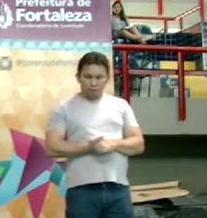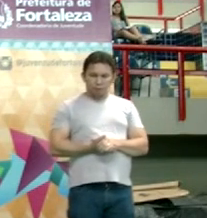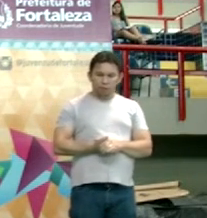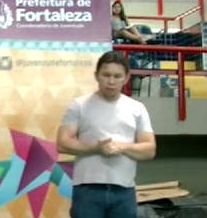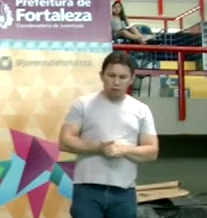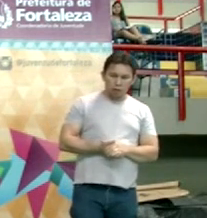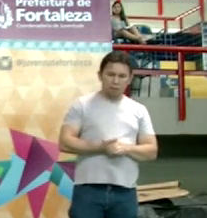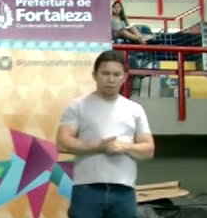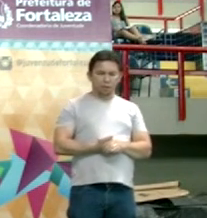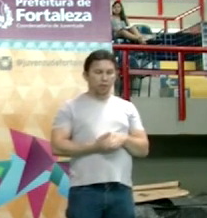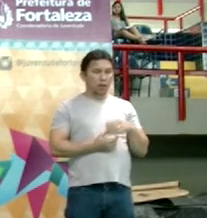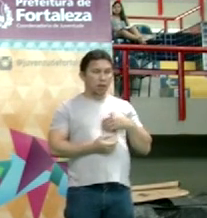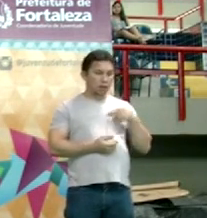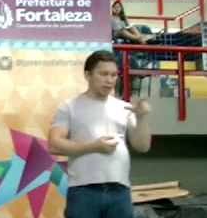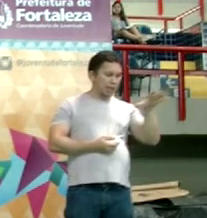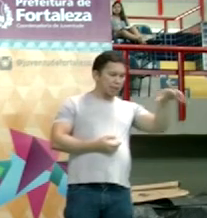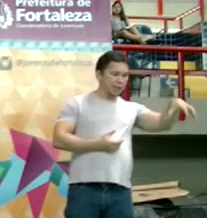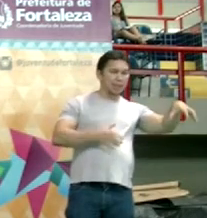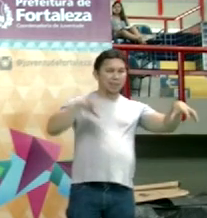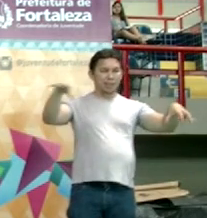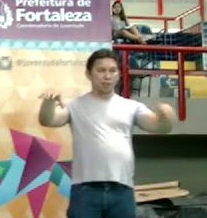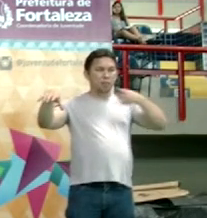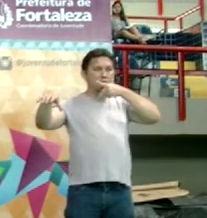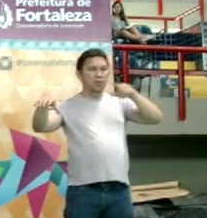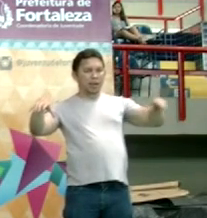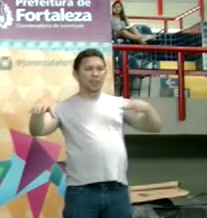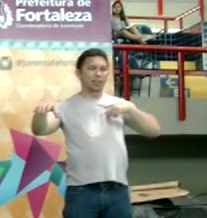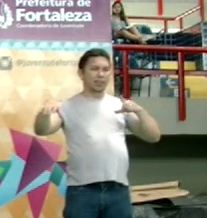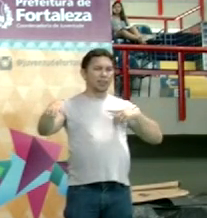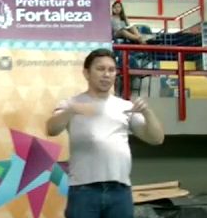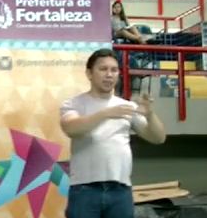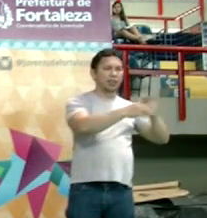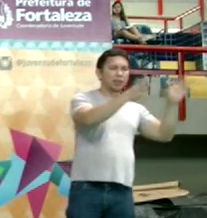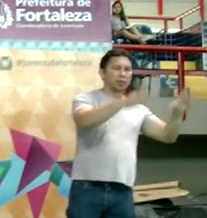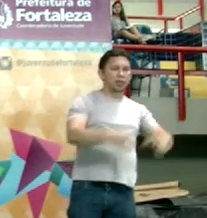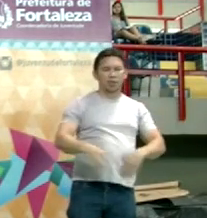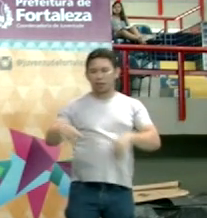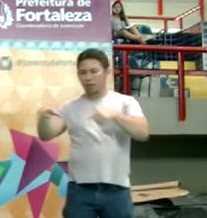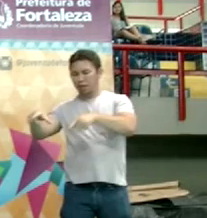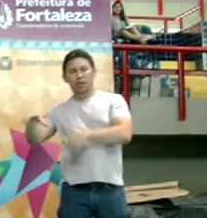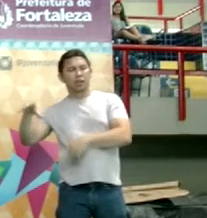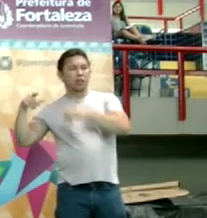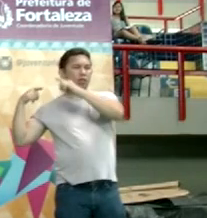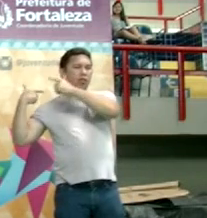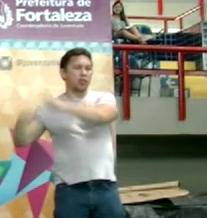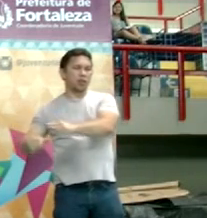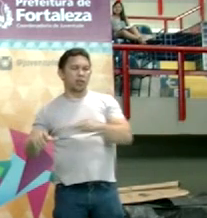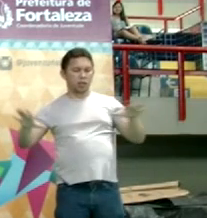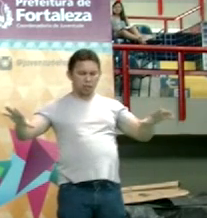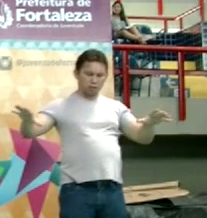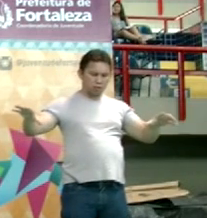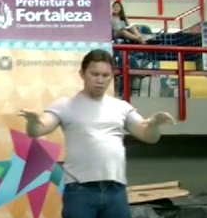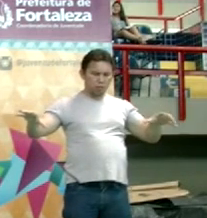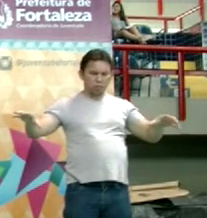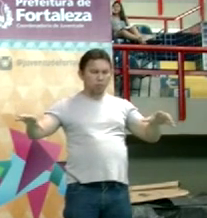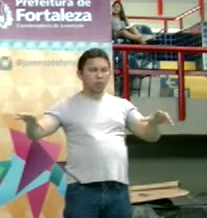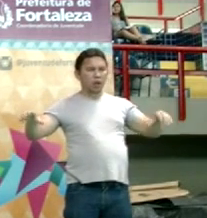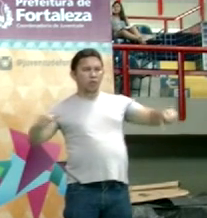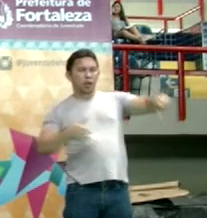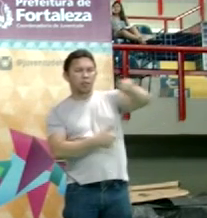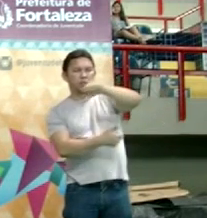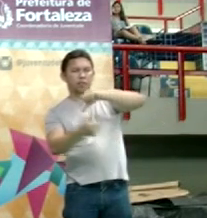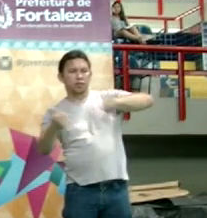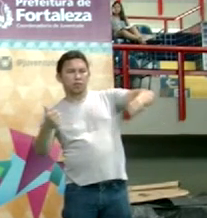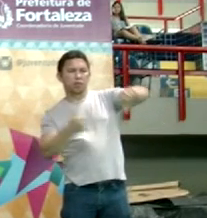a alternância dos partidos junto ao poder moderador impediria o excesso de incompetência e corrupção existente